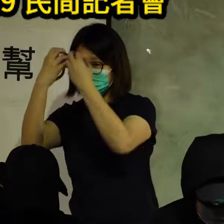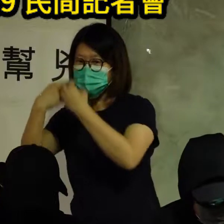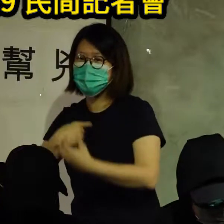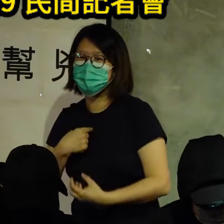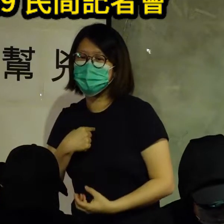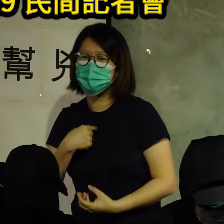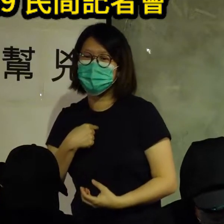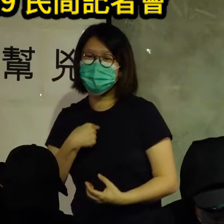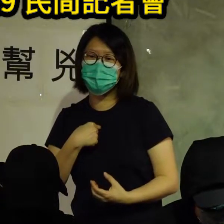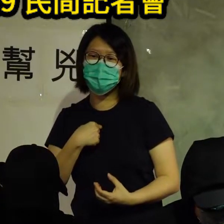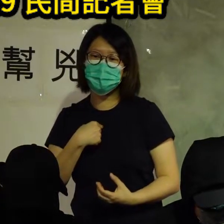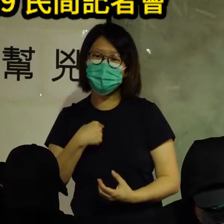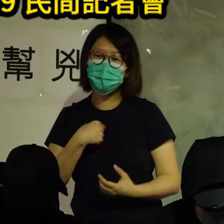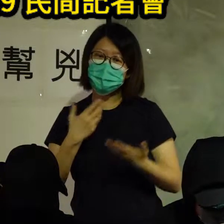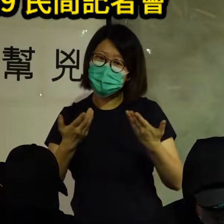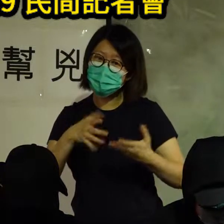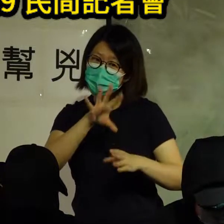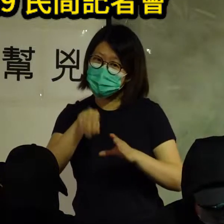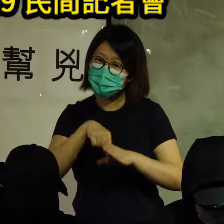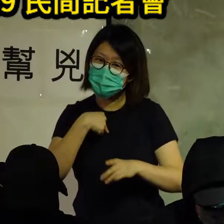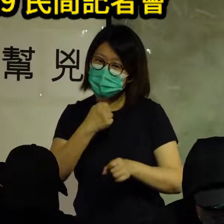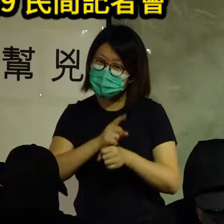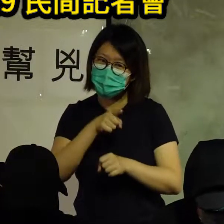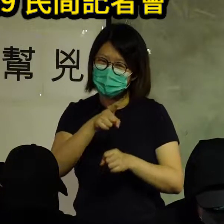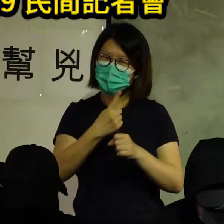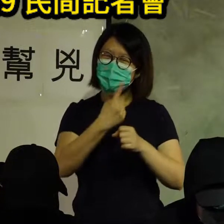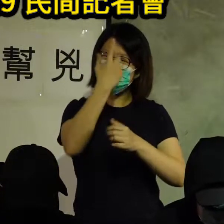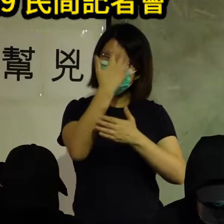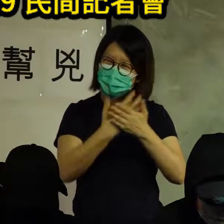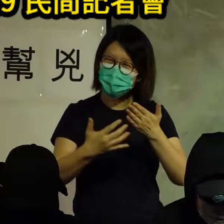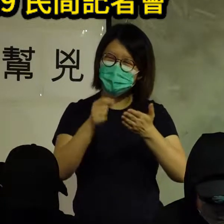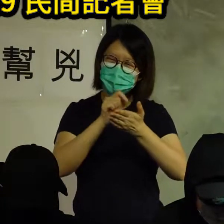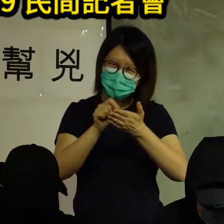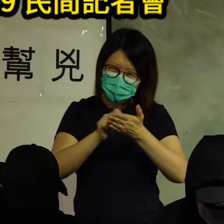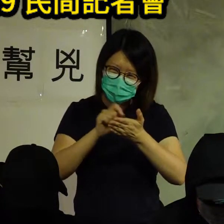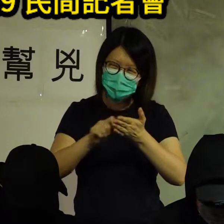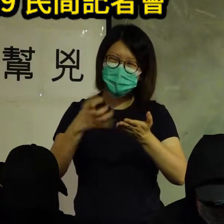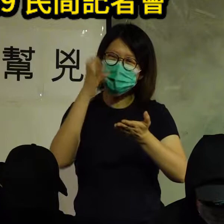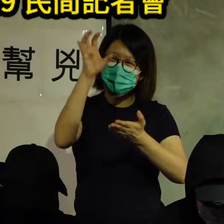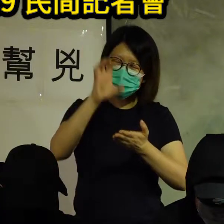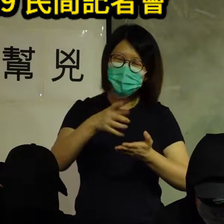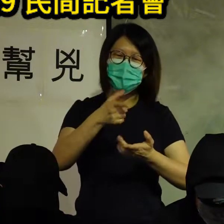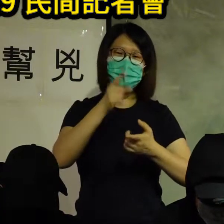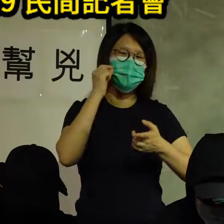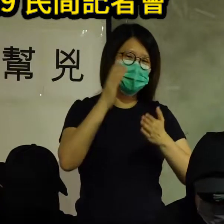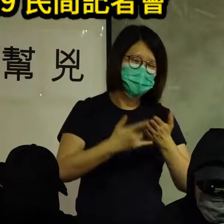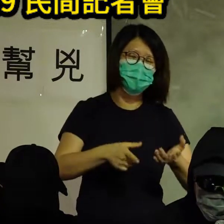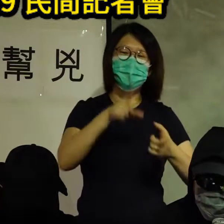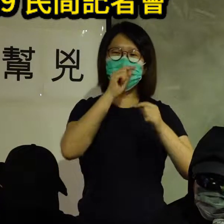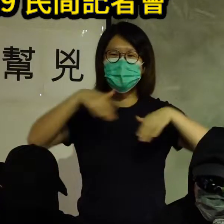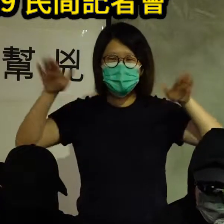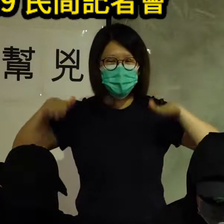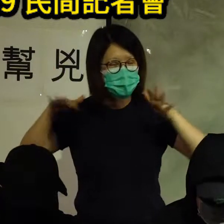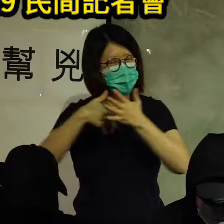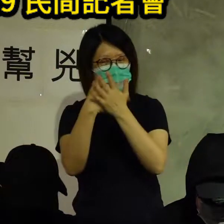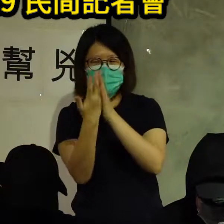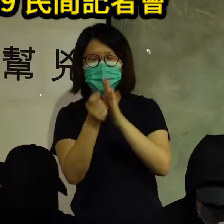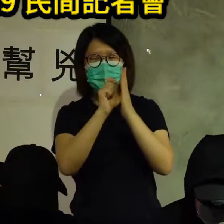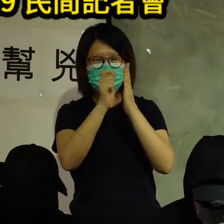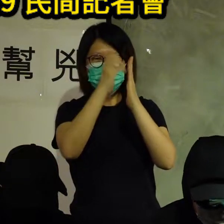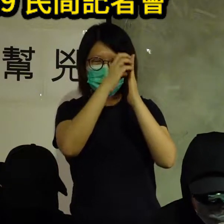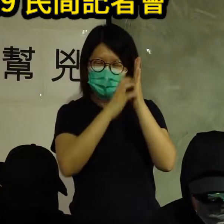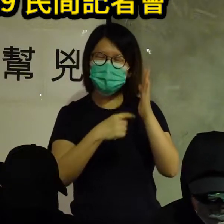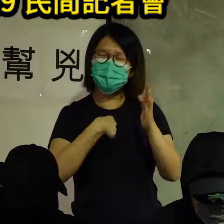中共自古以來就污名民主戰士人權新疆西藏